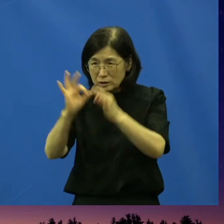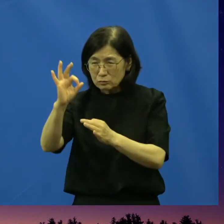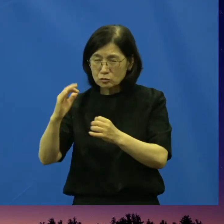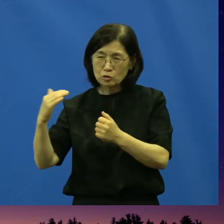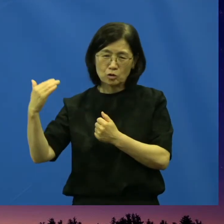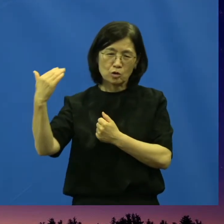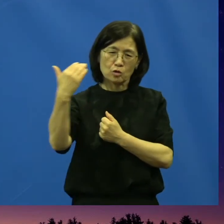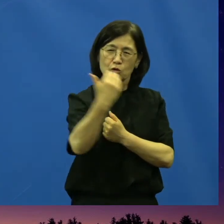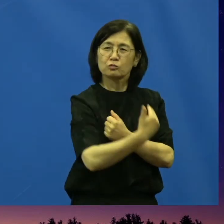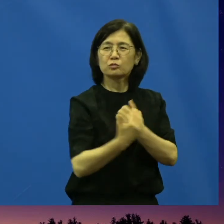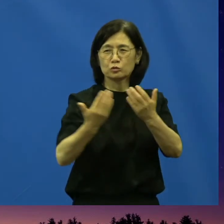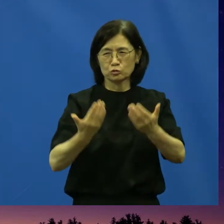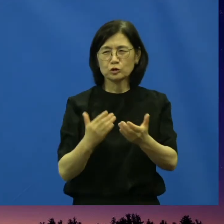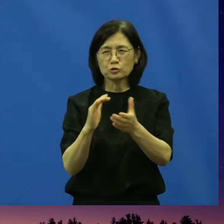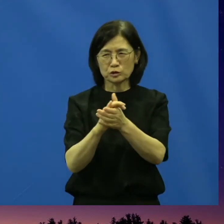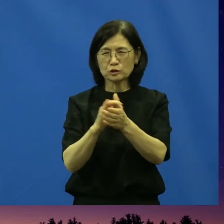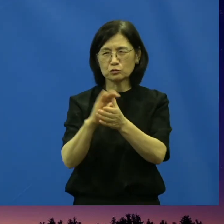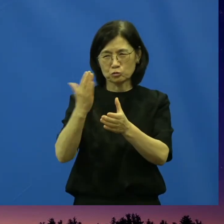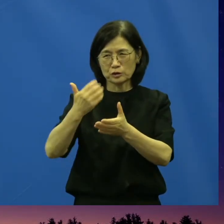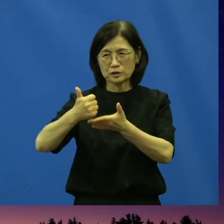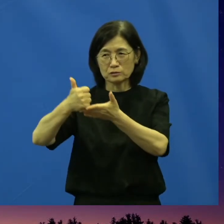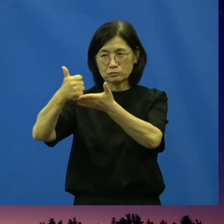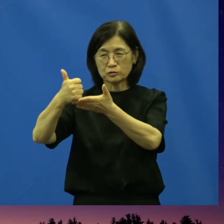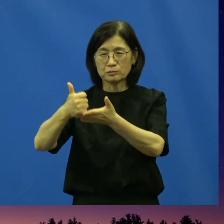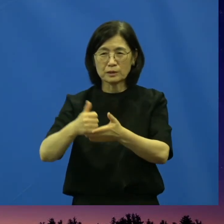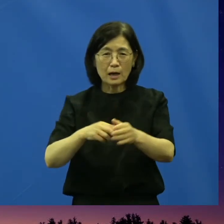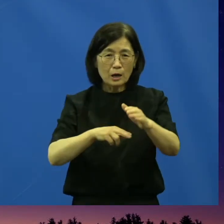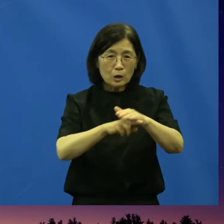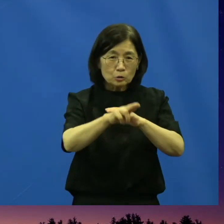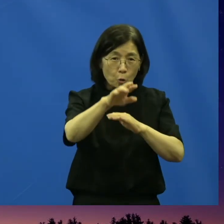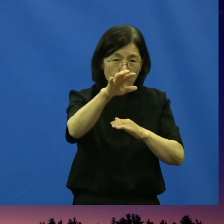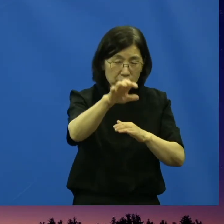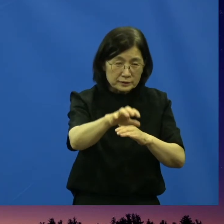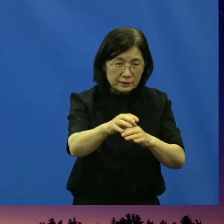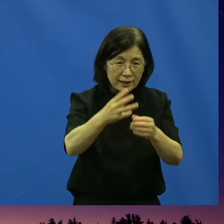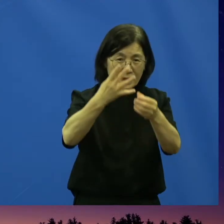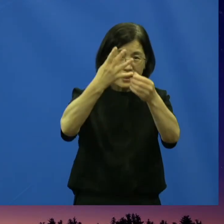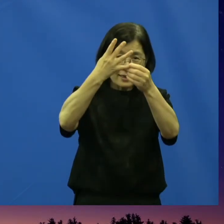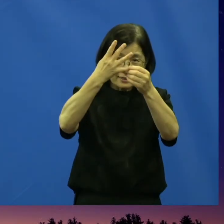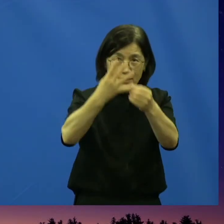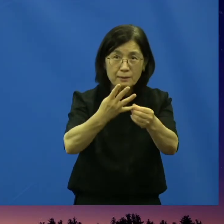되시는 분이십니다. 자, 넷째가 뭐예요? 베셀입니다. 베셀.